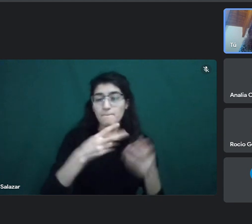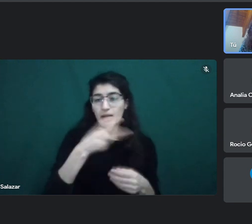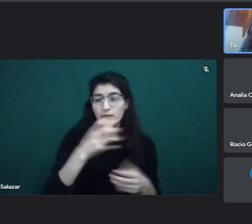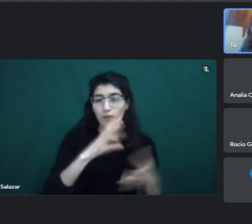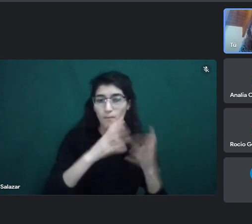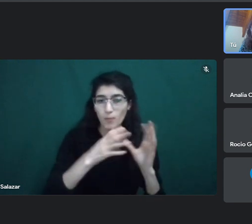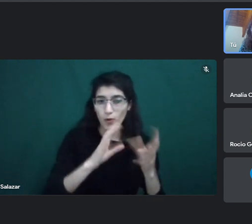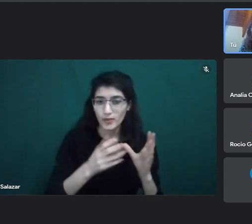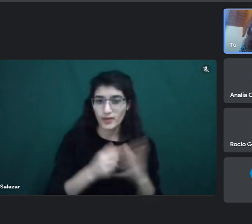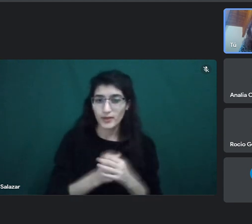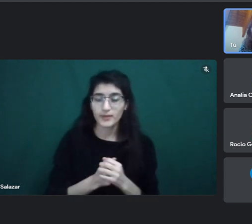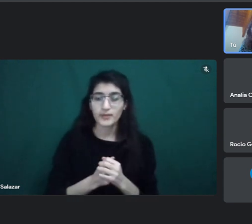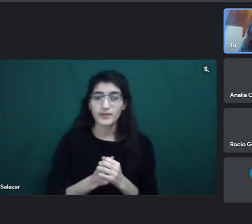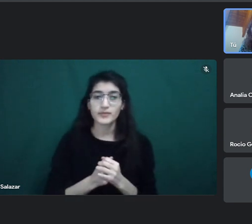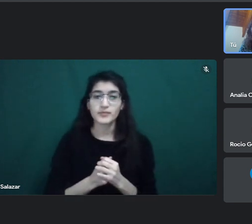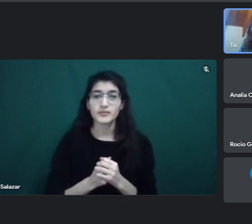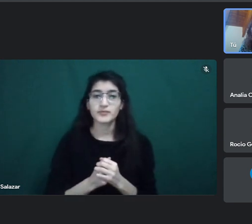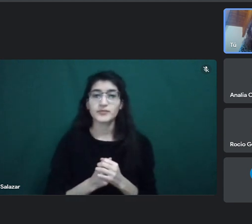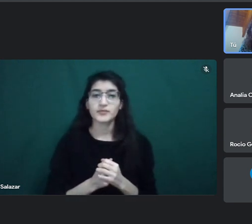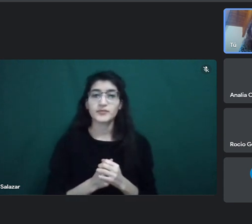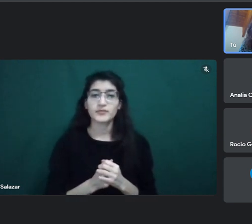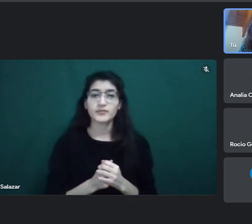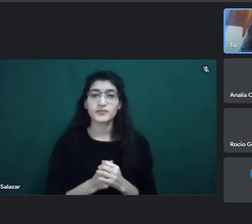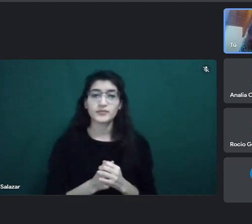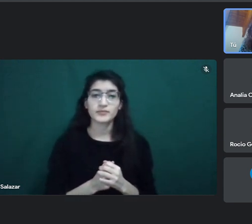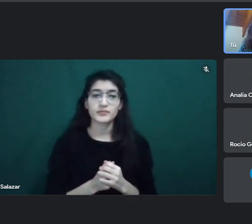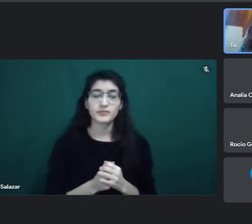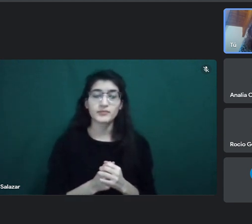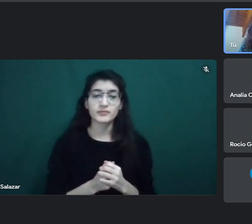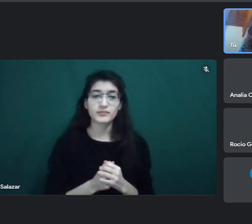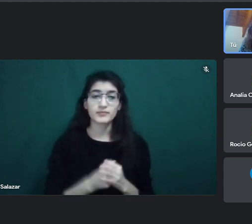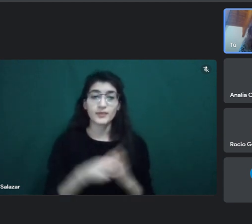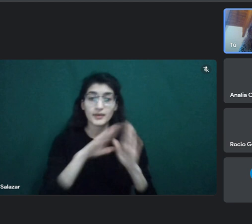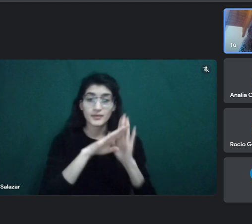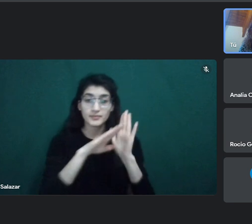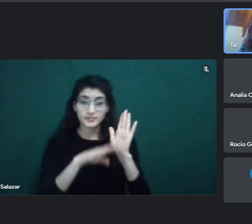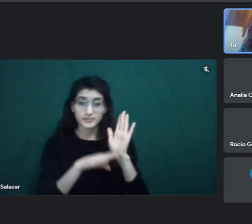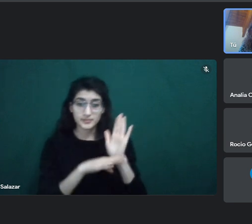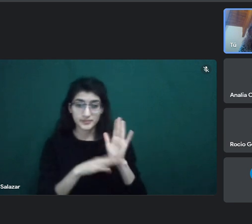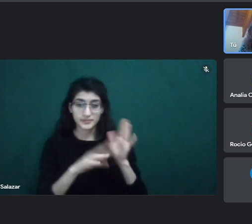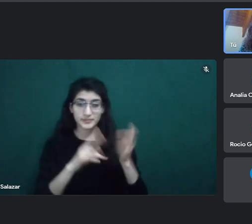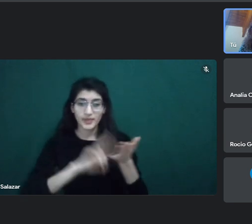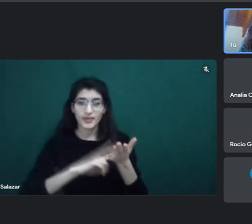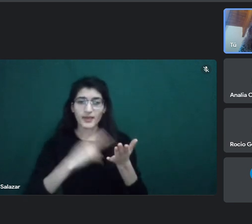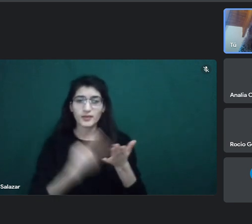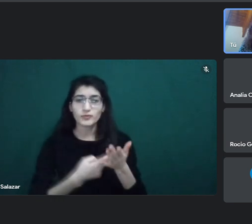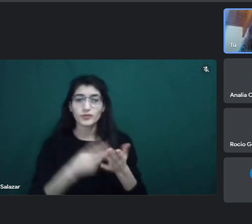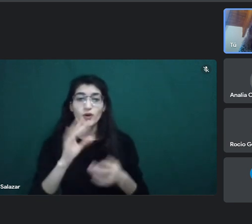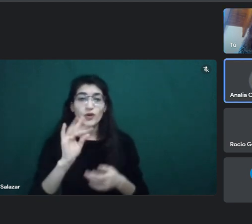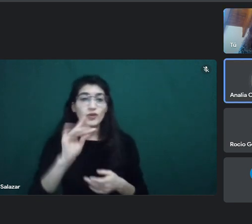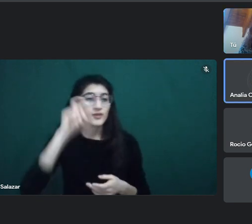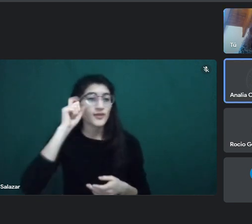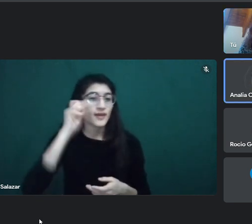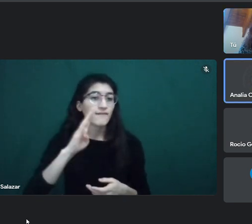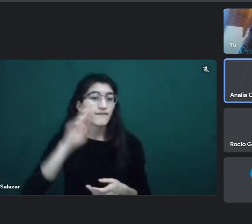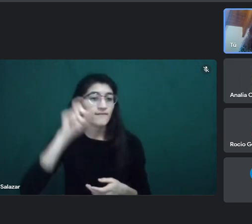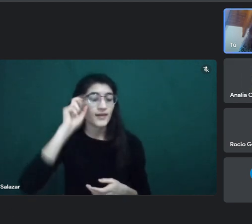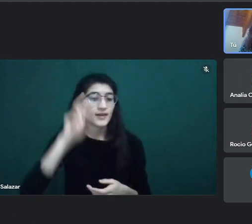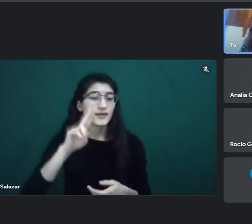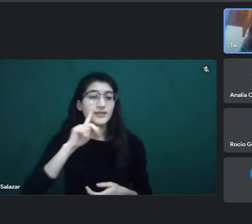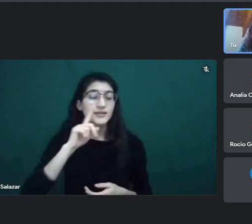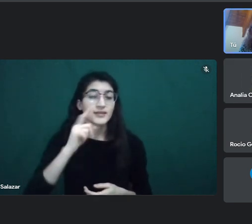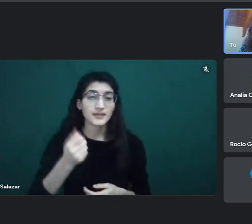Acá no sería, bueno, acá tenemos acá, debería, ¿sí? Debería es el should, que es una